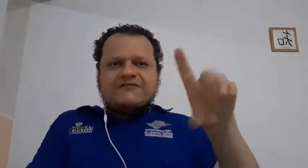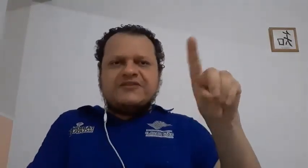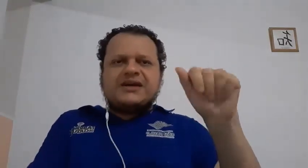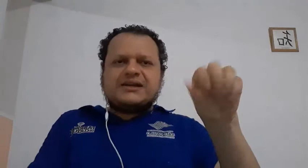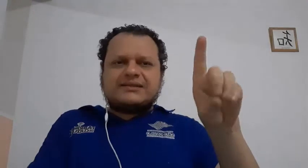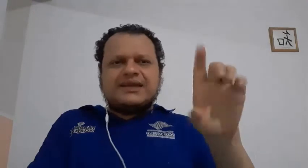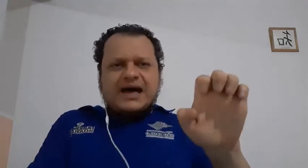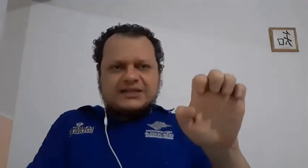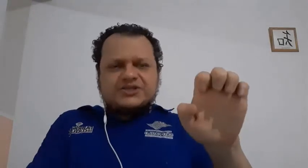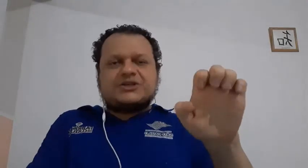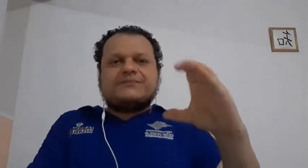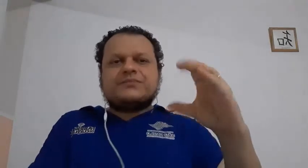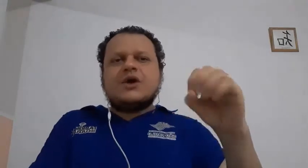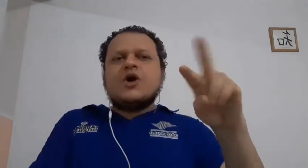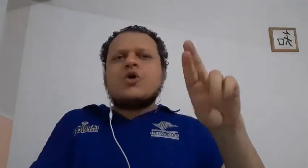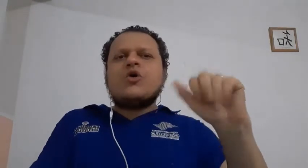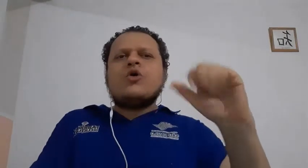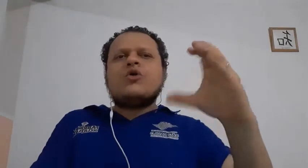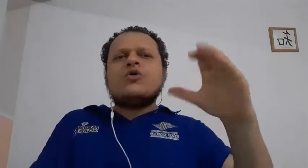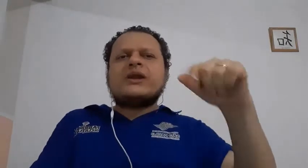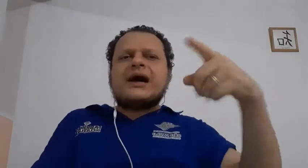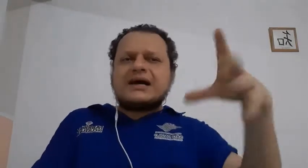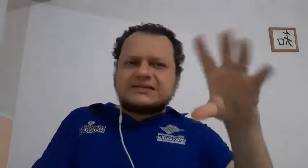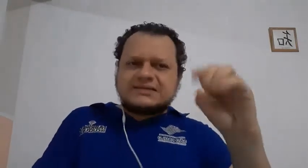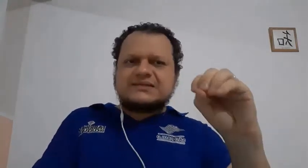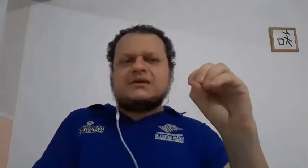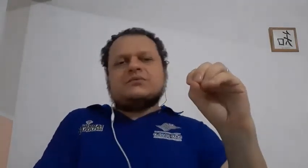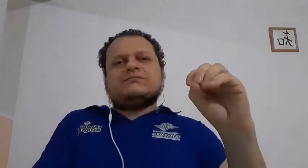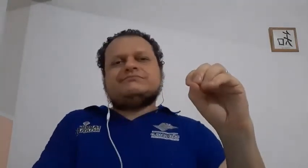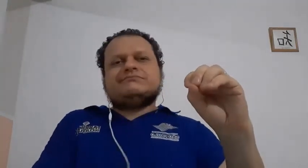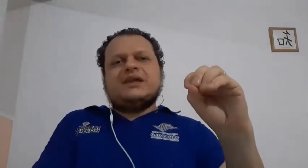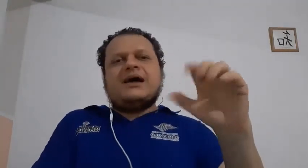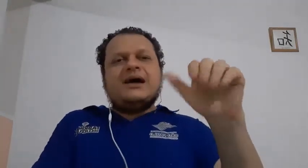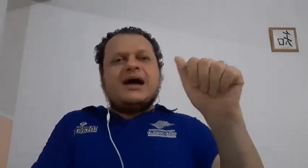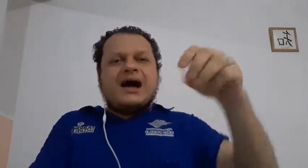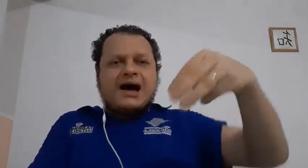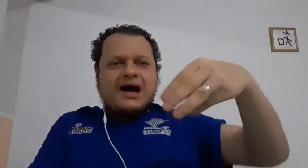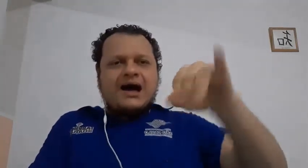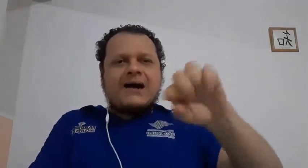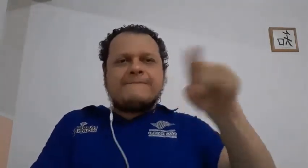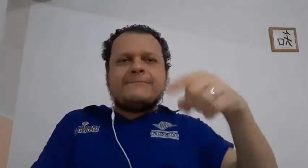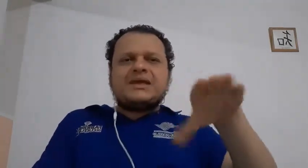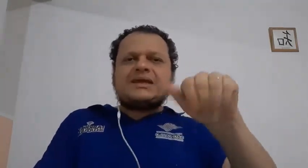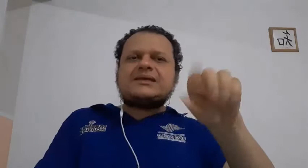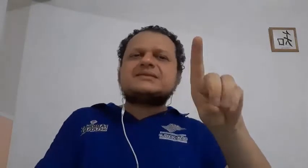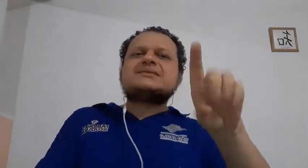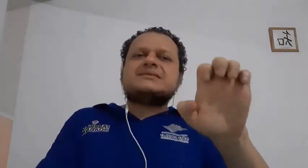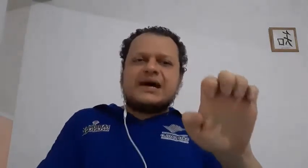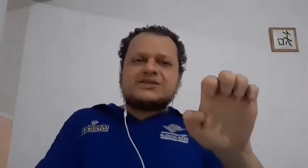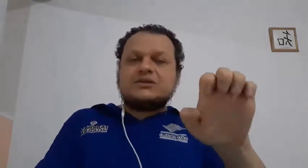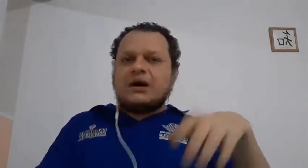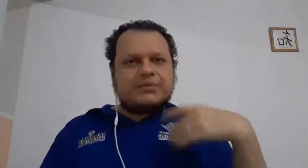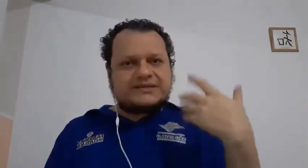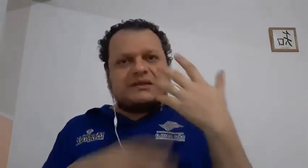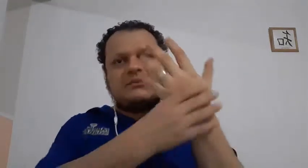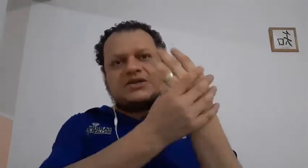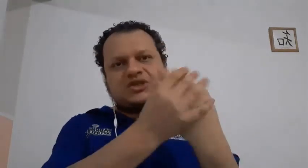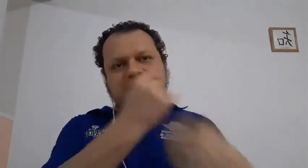verdade, coração, né? amizade. Não, porque senão imagina, a